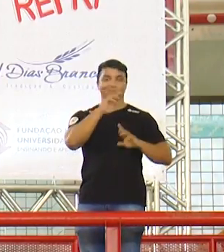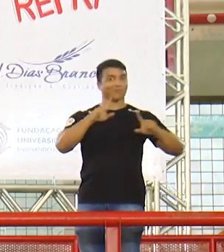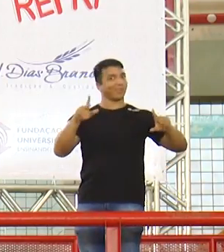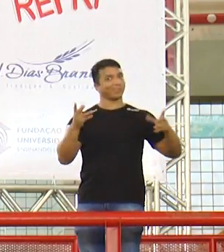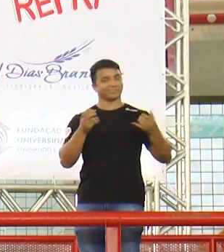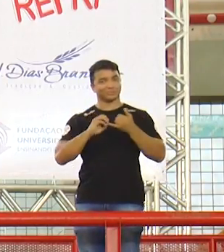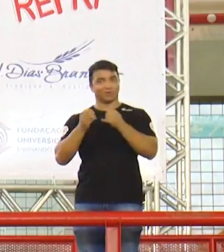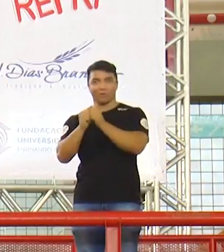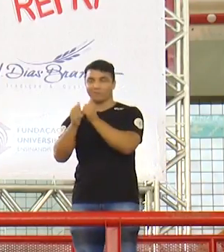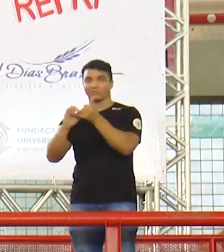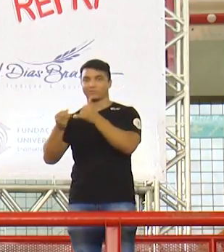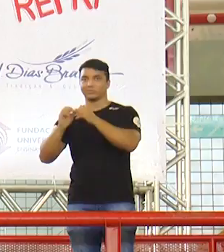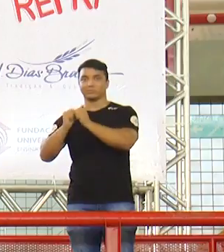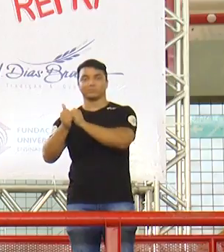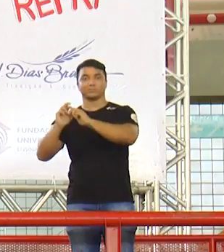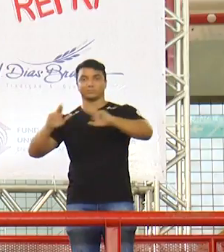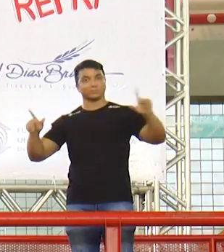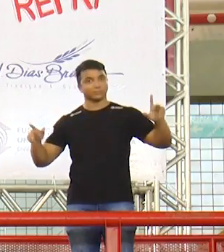arroz.